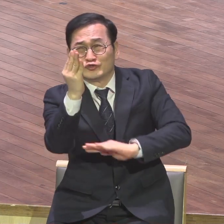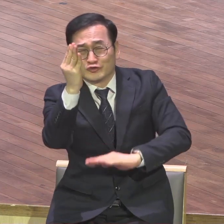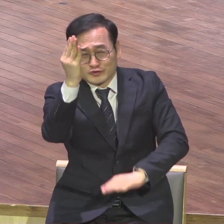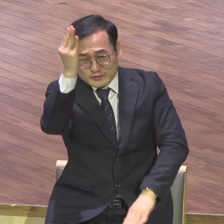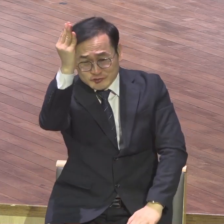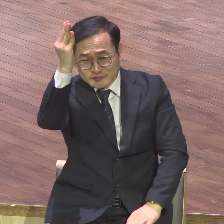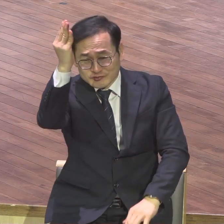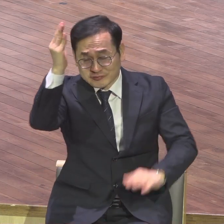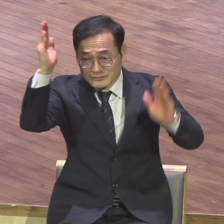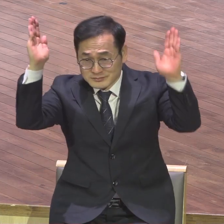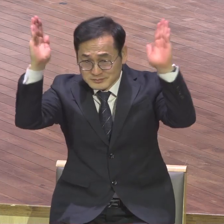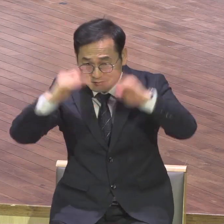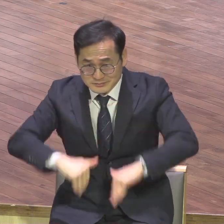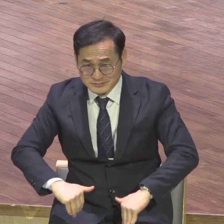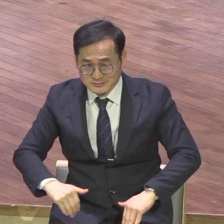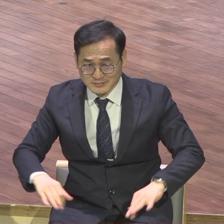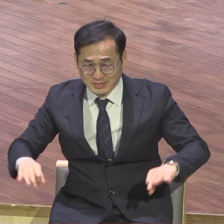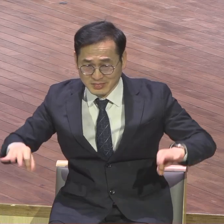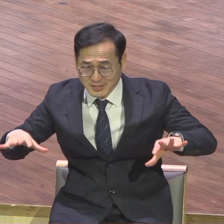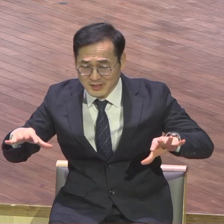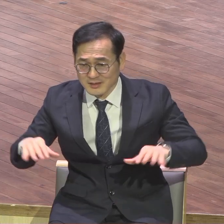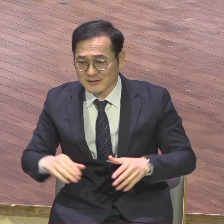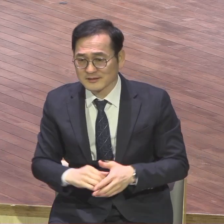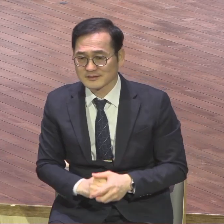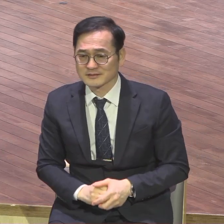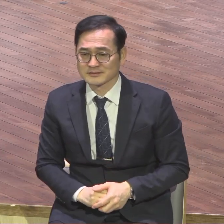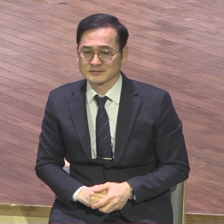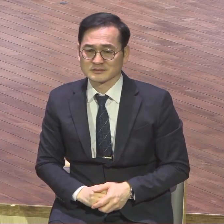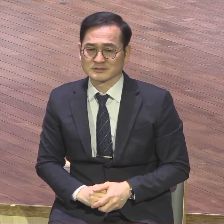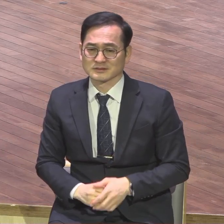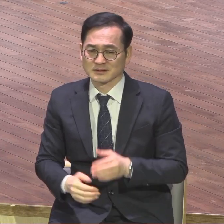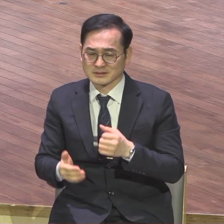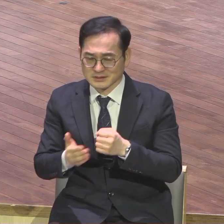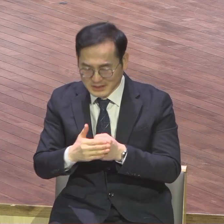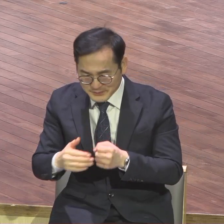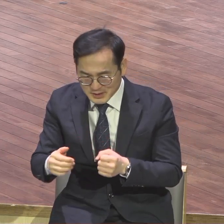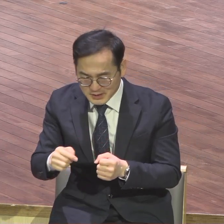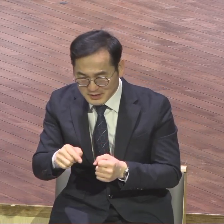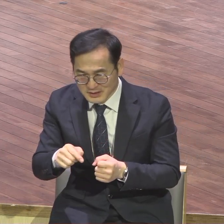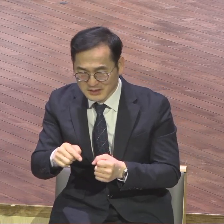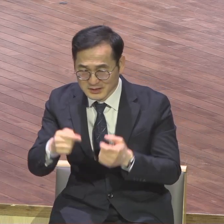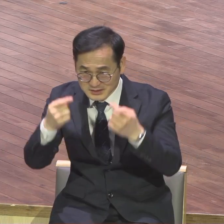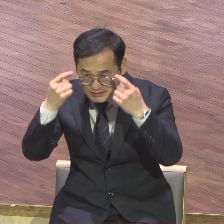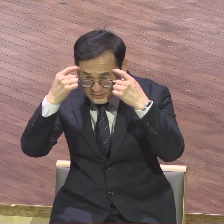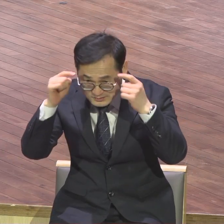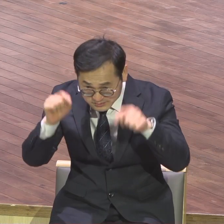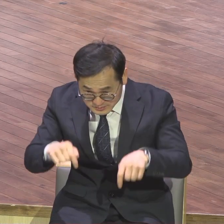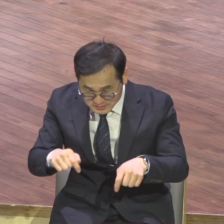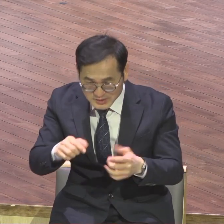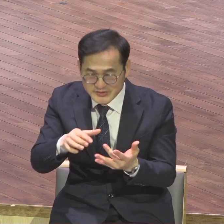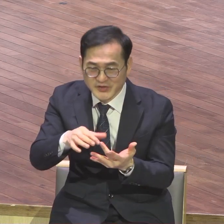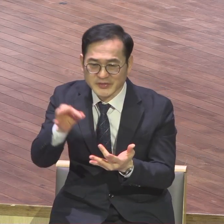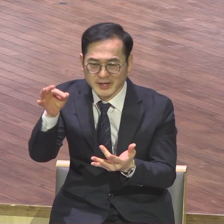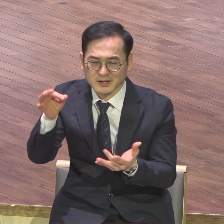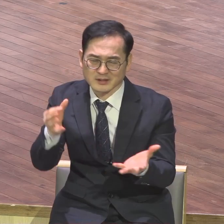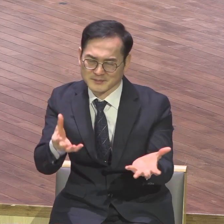무너지니까. 그래서 극단적으로 어리석은 선택하는 사람들도 많잖아요. 극단적